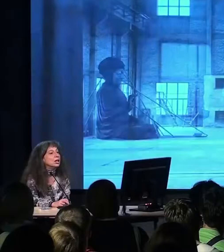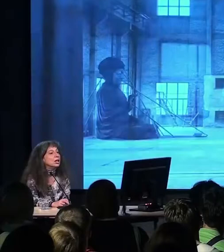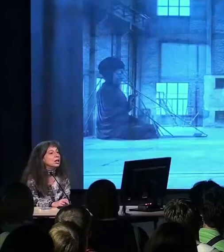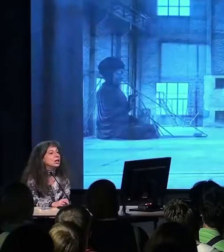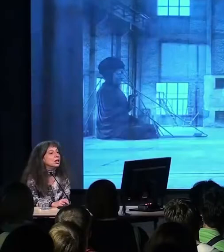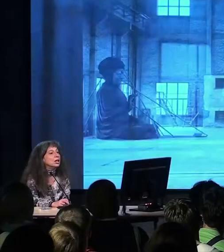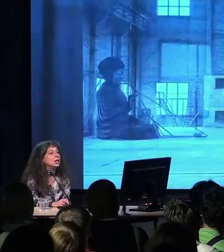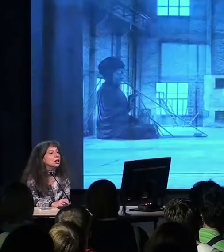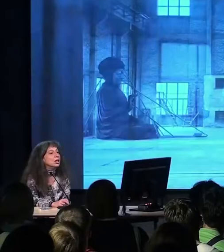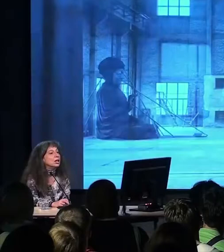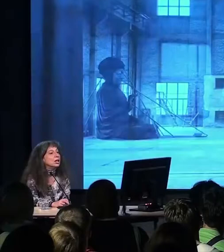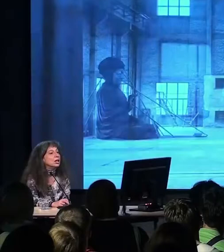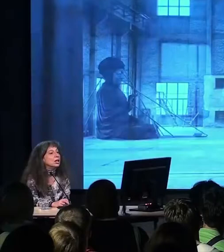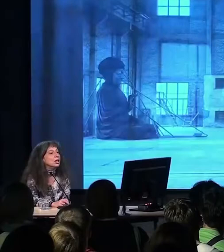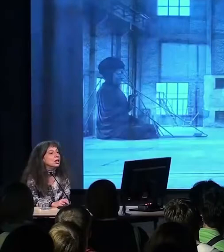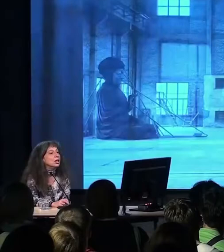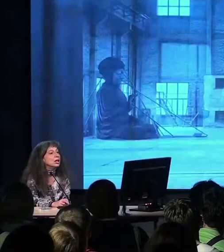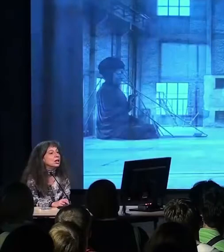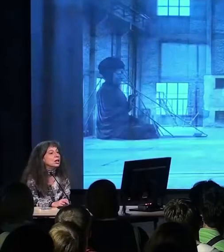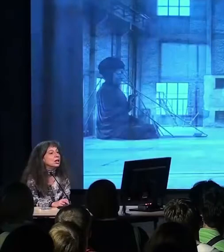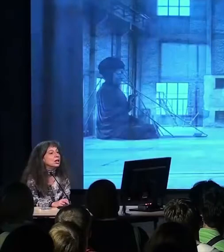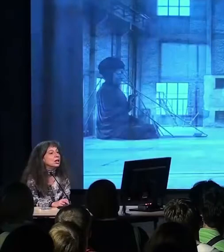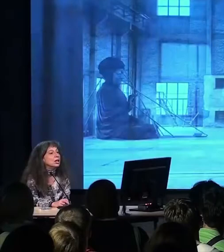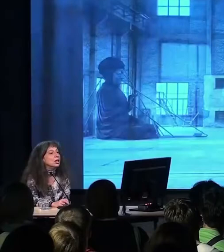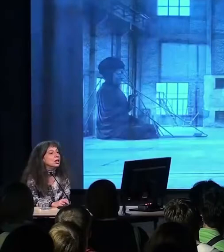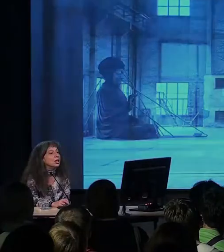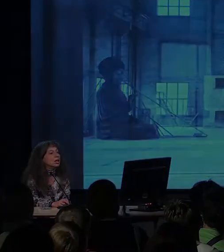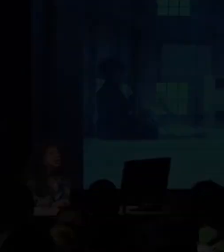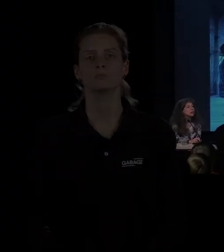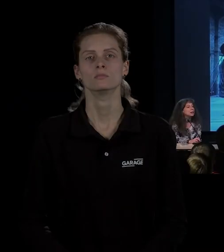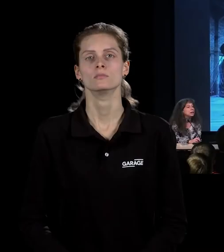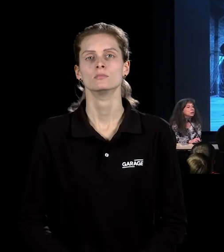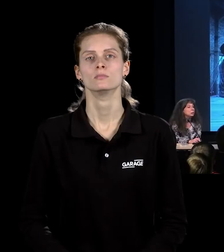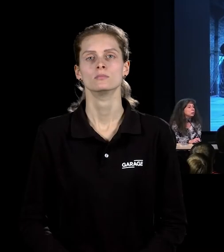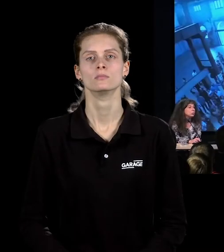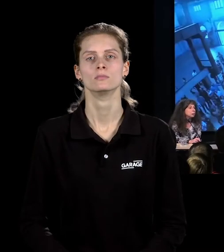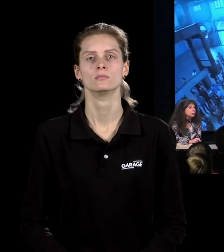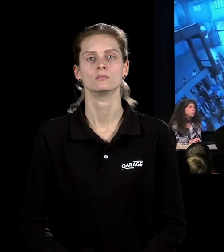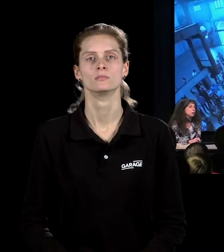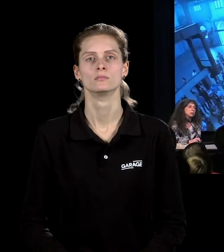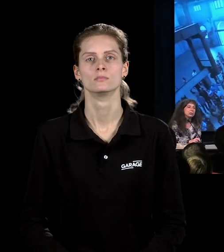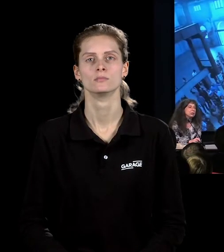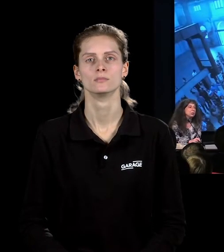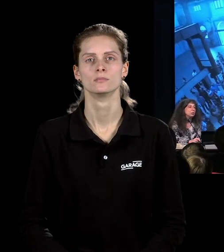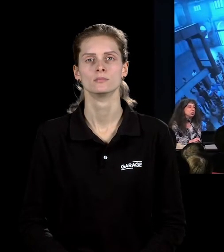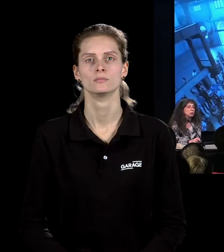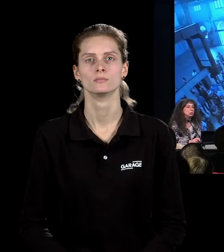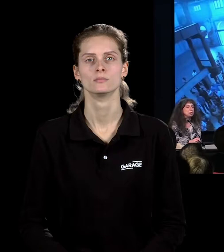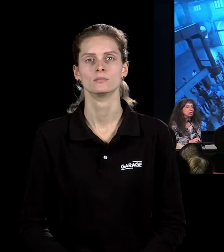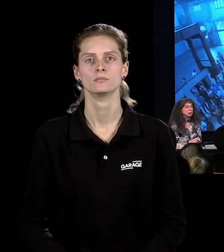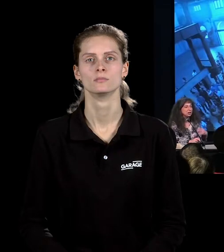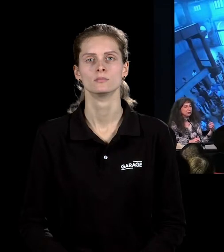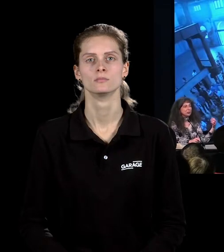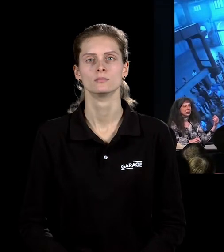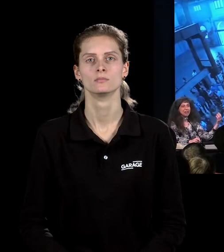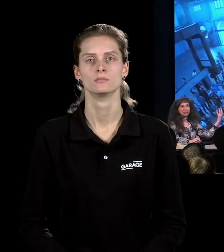справа серебряного цвета с оторванной головой, которая лежит неподалеку. И там огромный, причем,